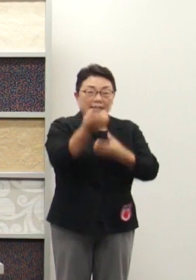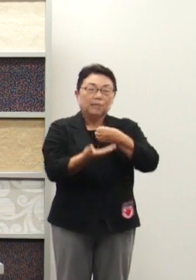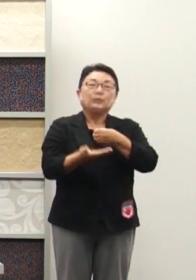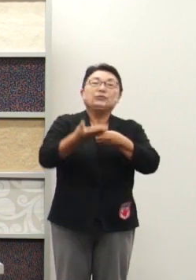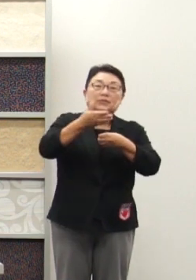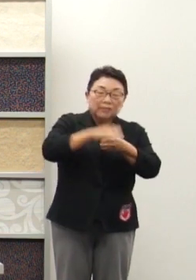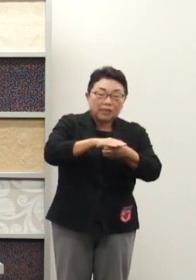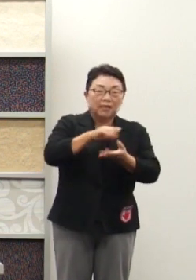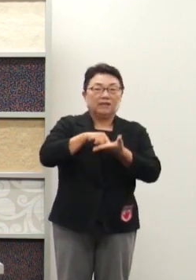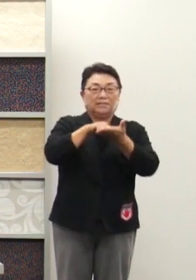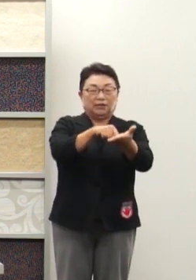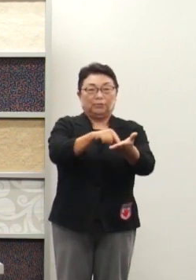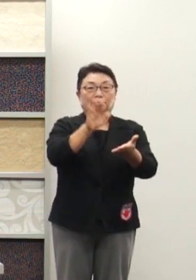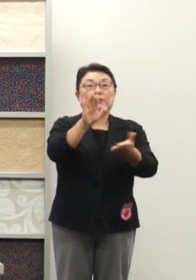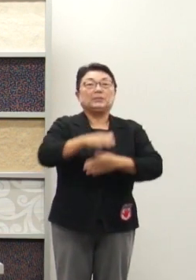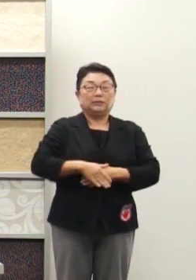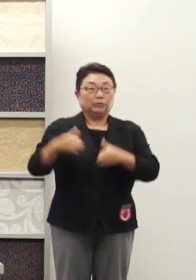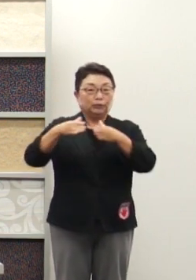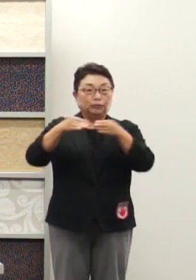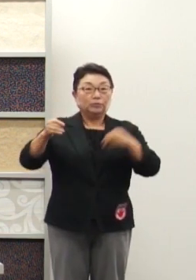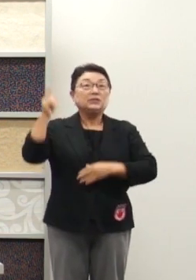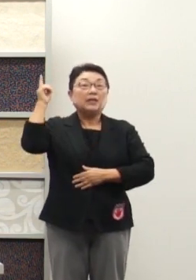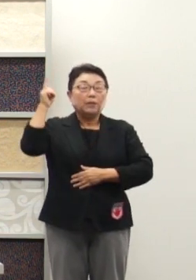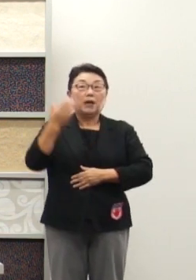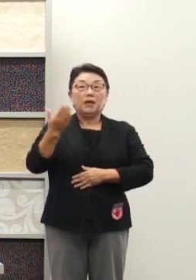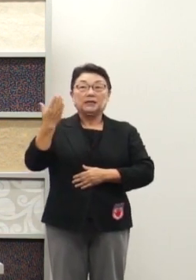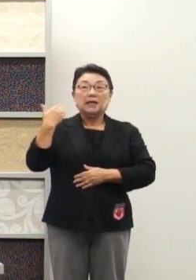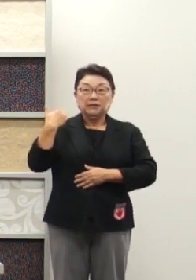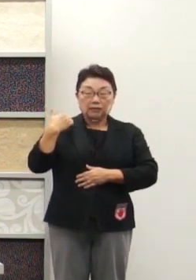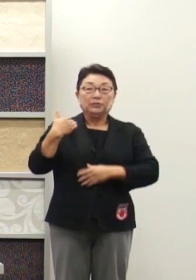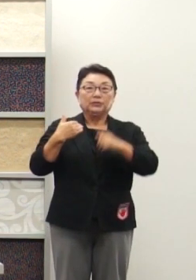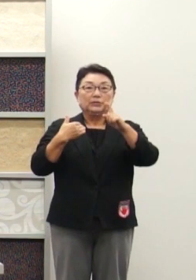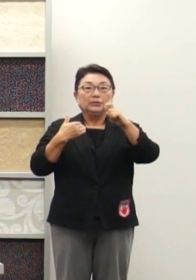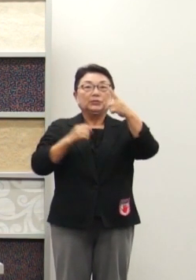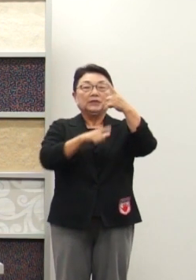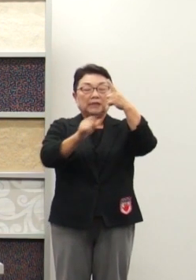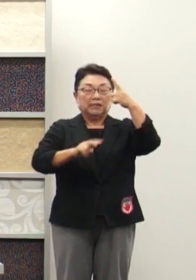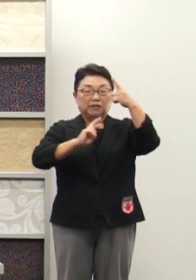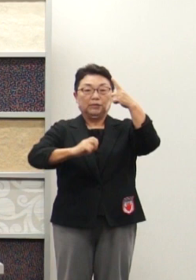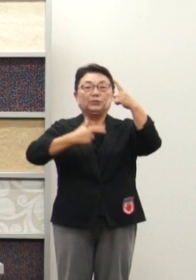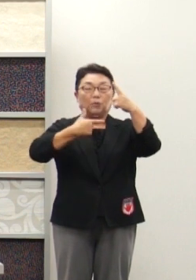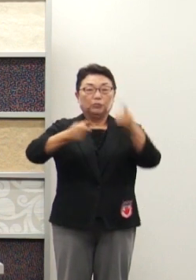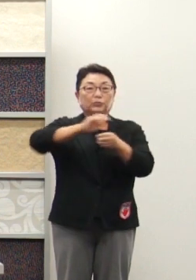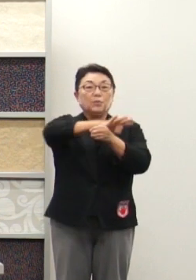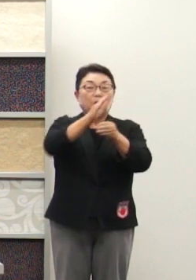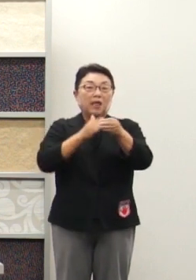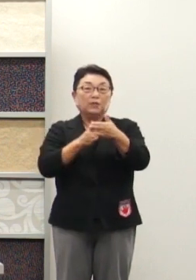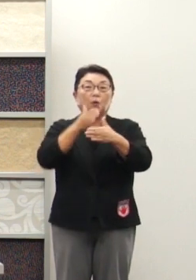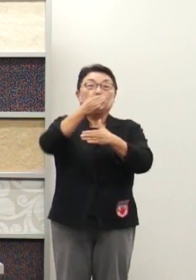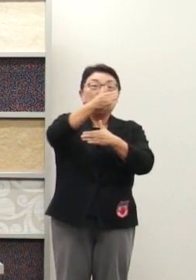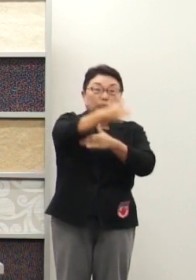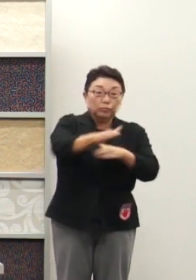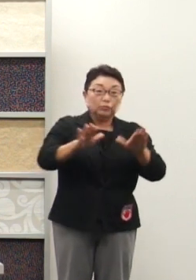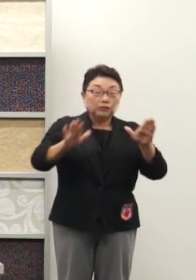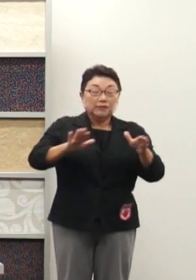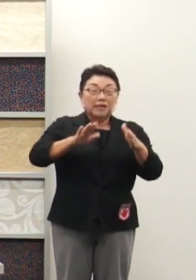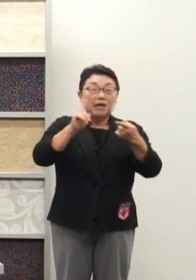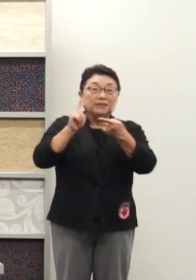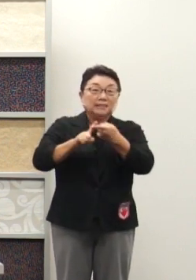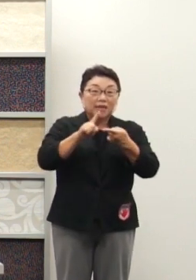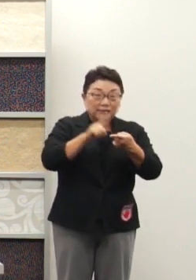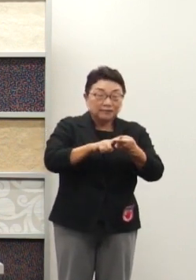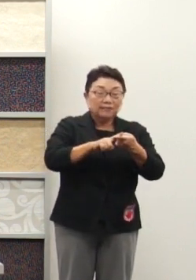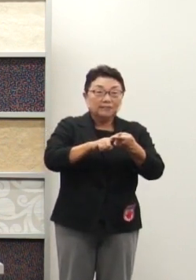ました。国においては、先月26日に、コロナ克服、新時代開拓のための経済